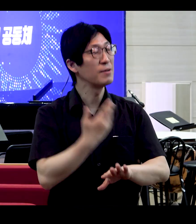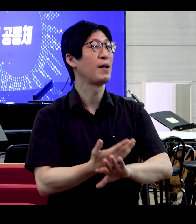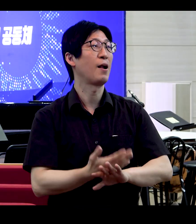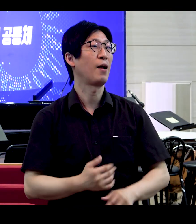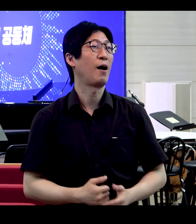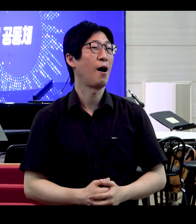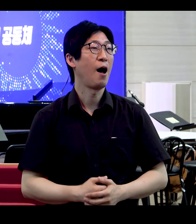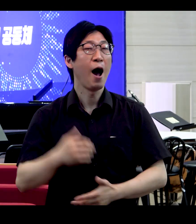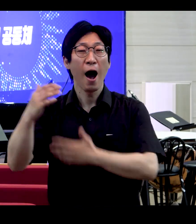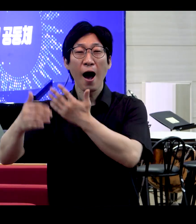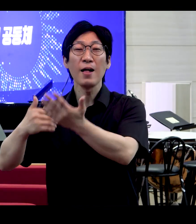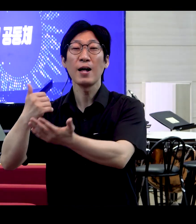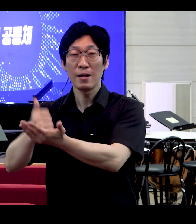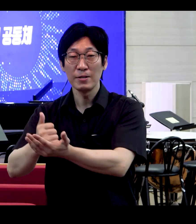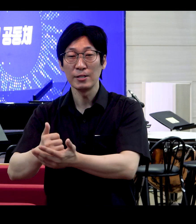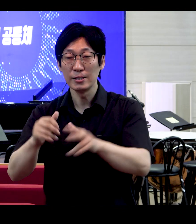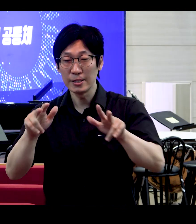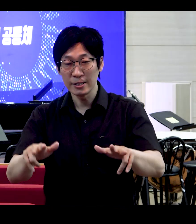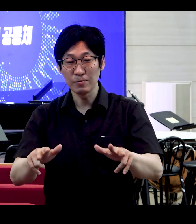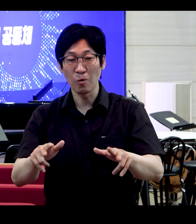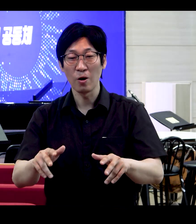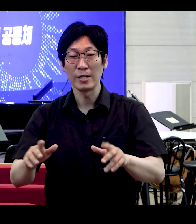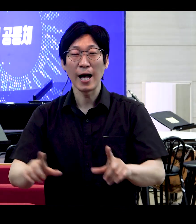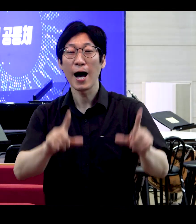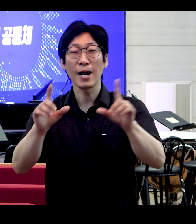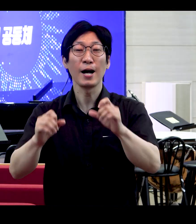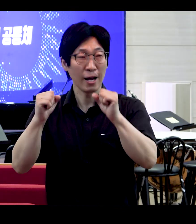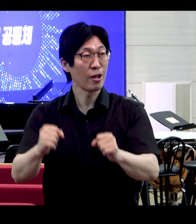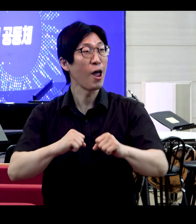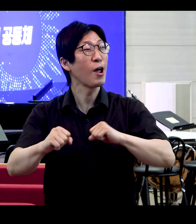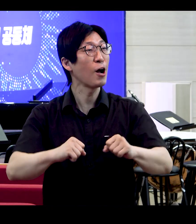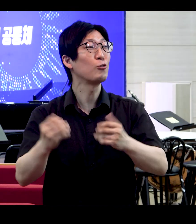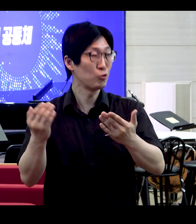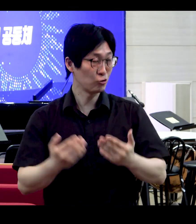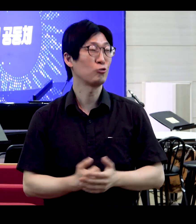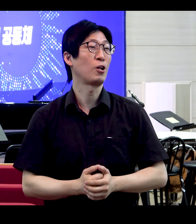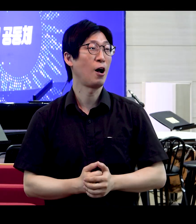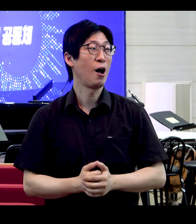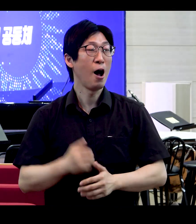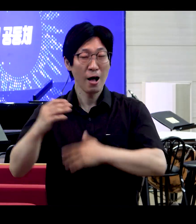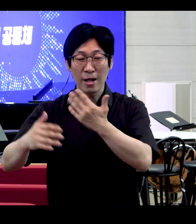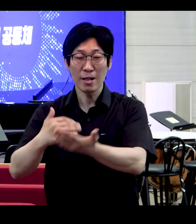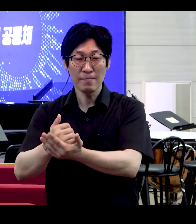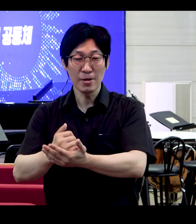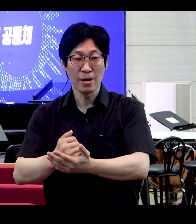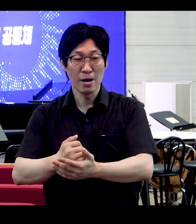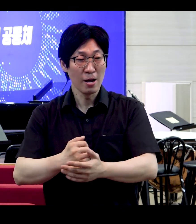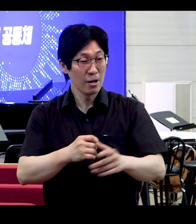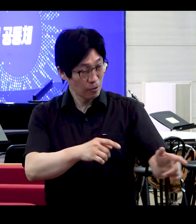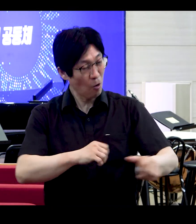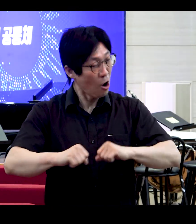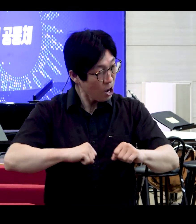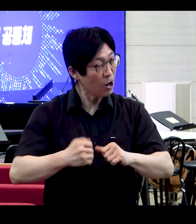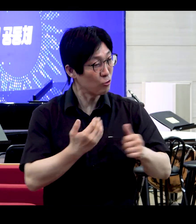나오더라고요. 하나님이 이렇게 살아계시는데, 하나님이 이렇게